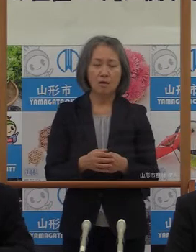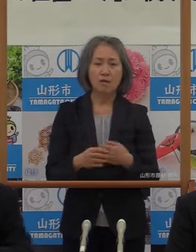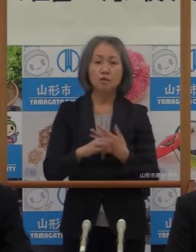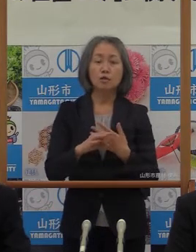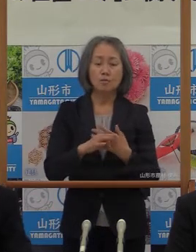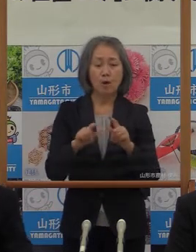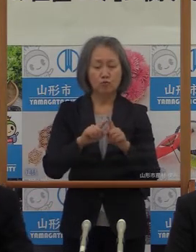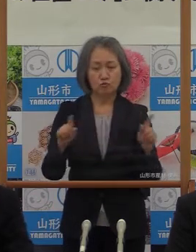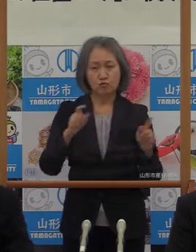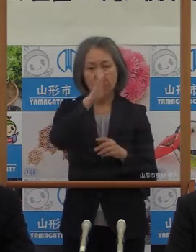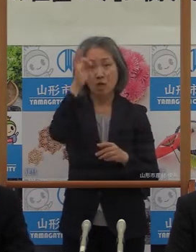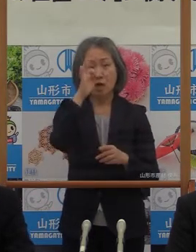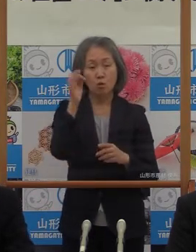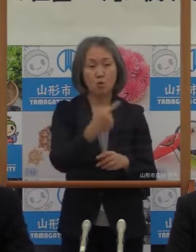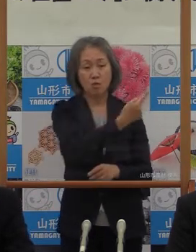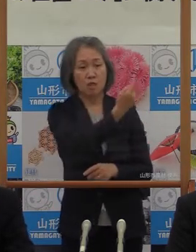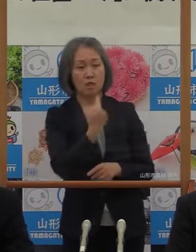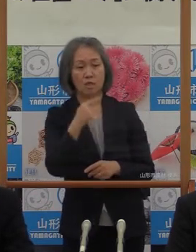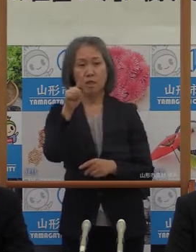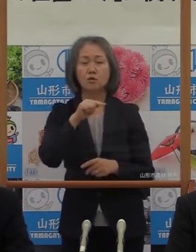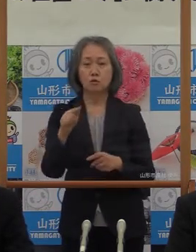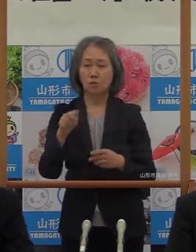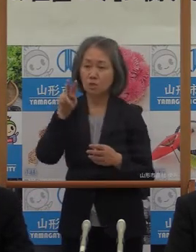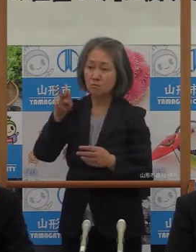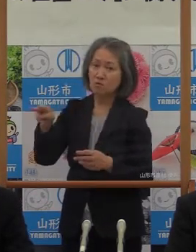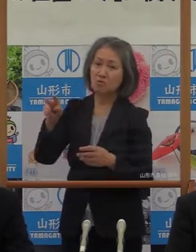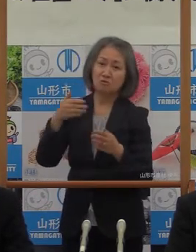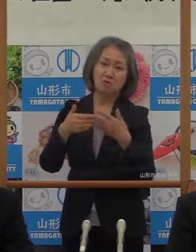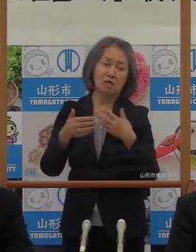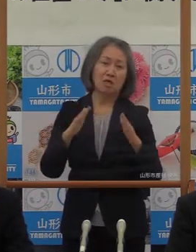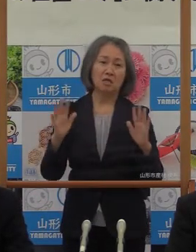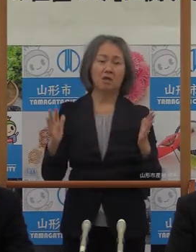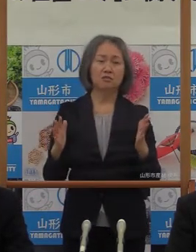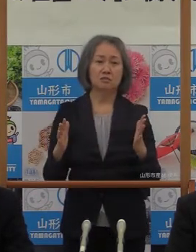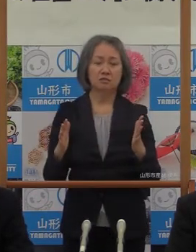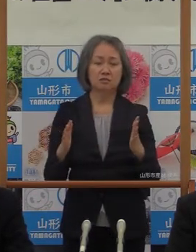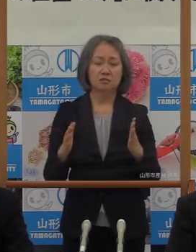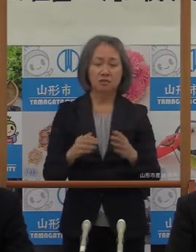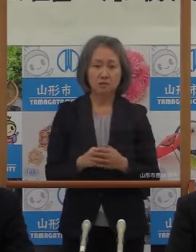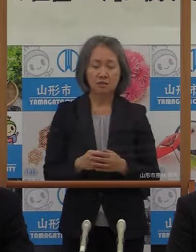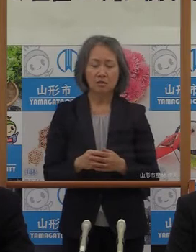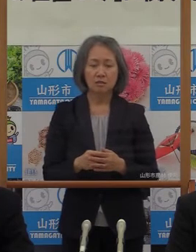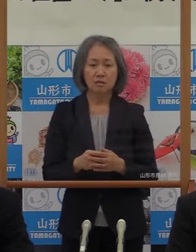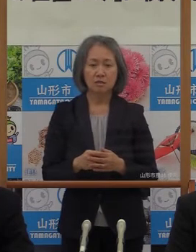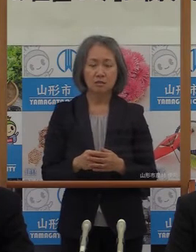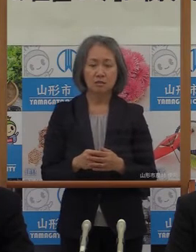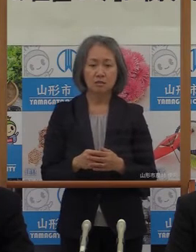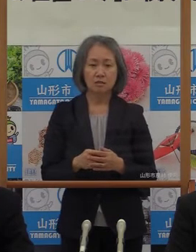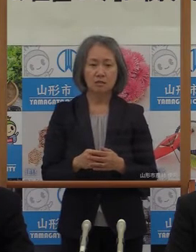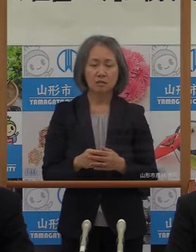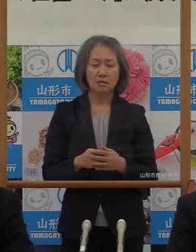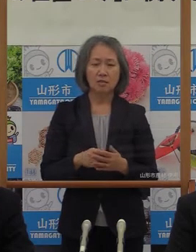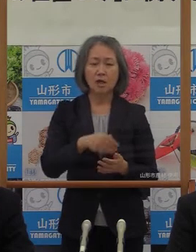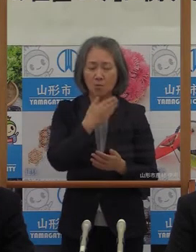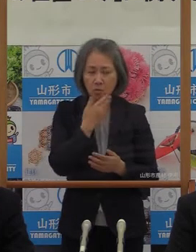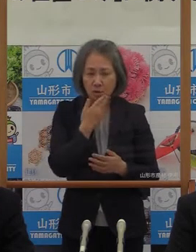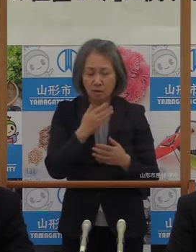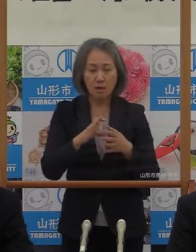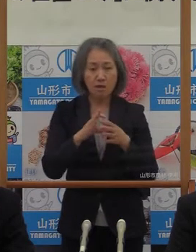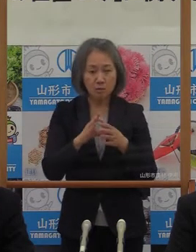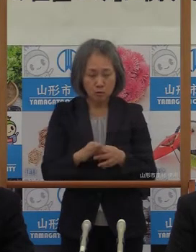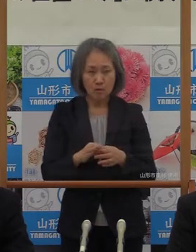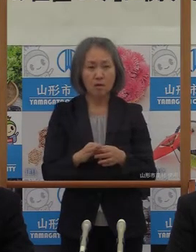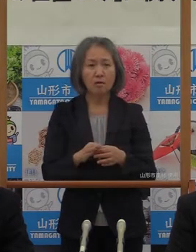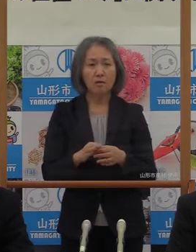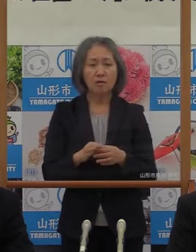いるという機会がなかなか実際なかったところがありまして、やっぱり そこはですね、せっかくの山形の財